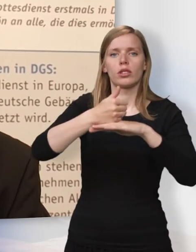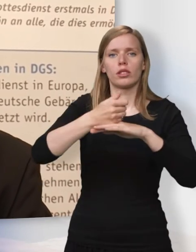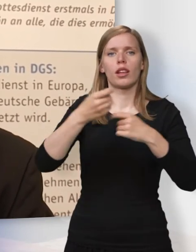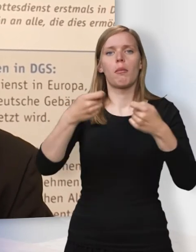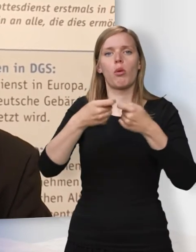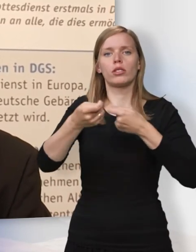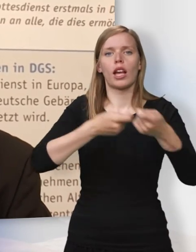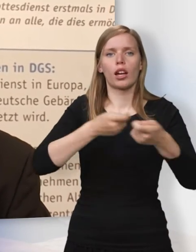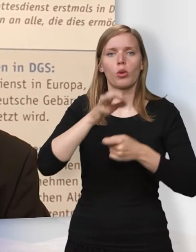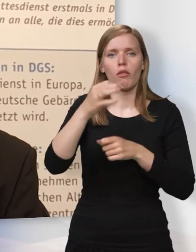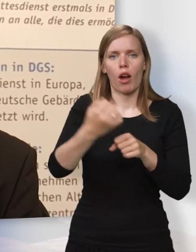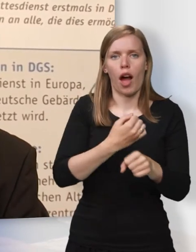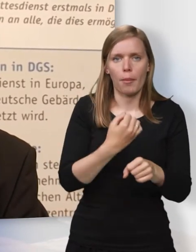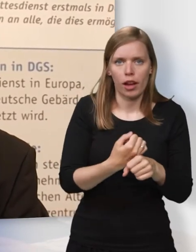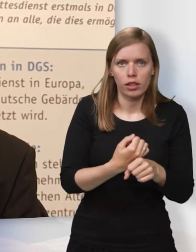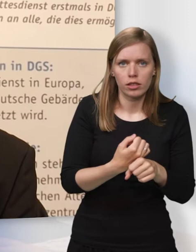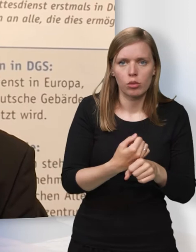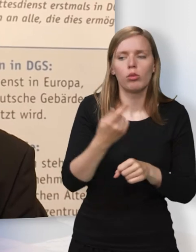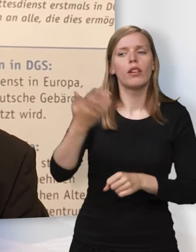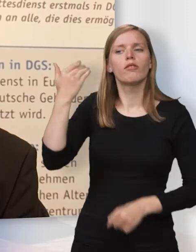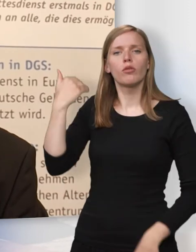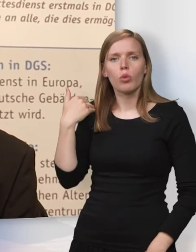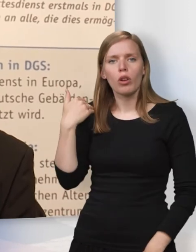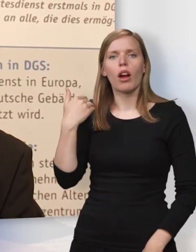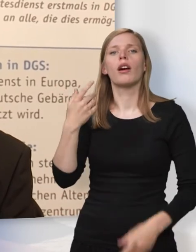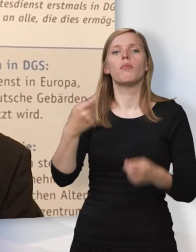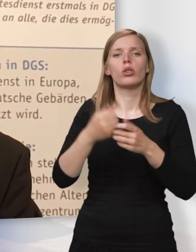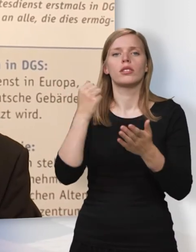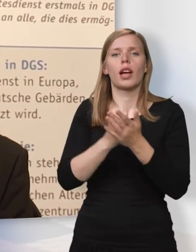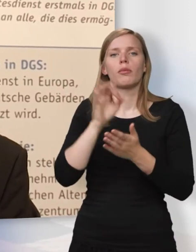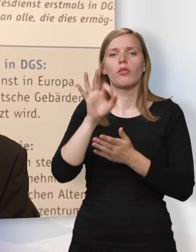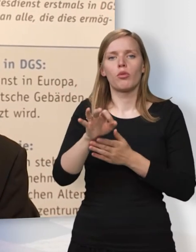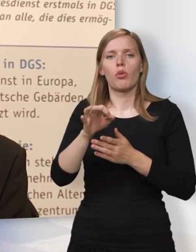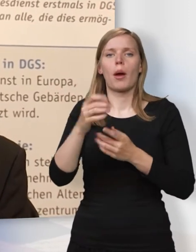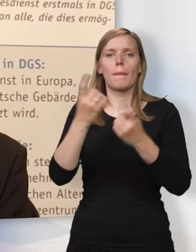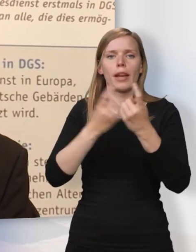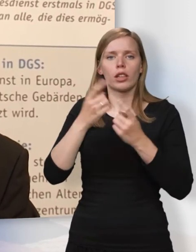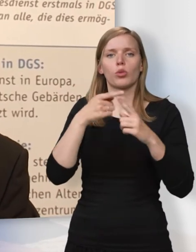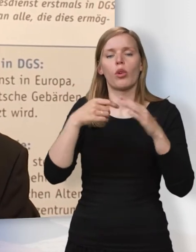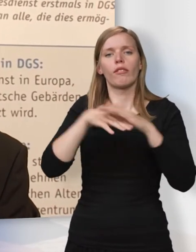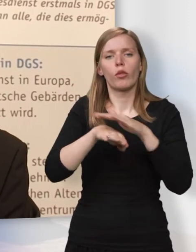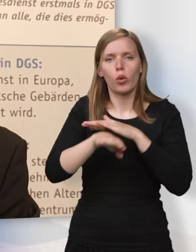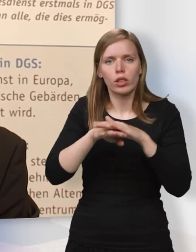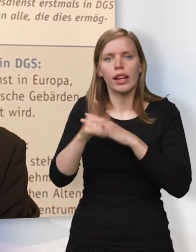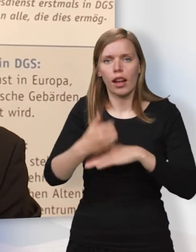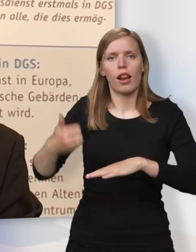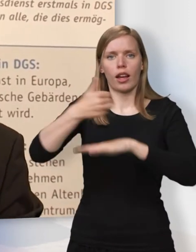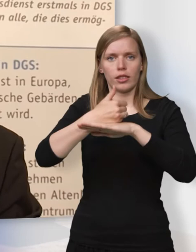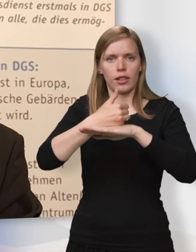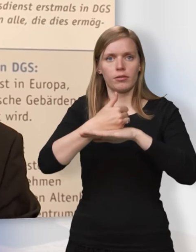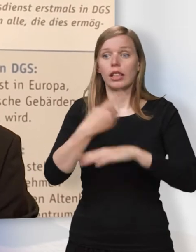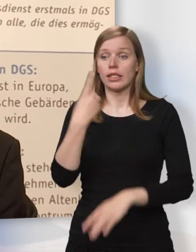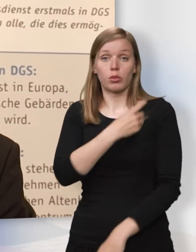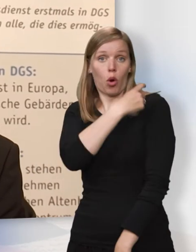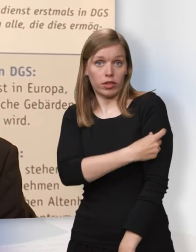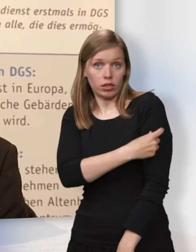Bundesagentur für Arbeit und ehemaligen Leiter des Bundesamtes für Migration und Flüchtlinge. Er ist Offizier,